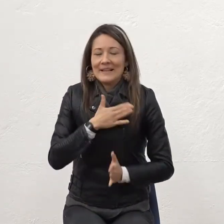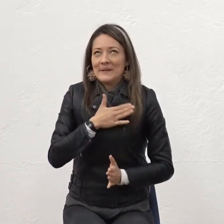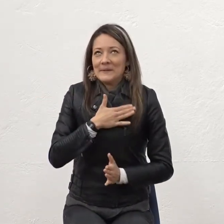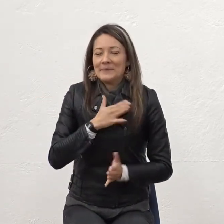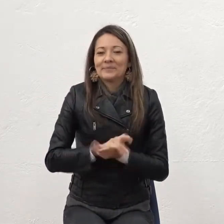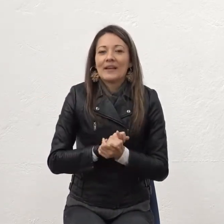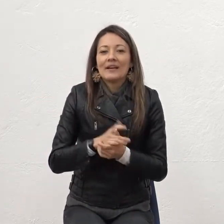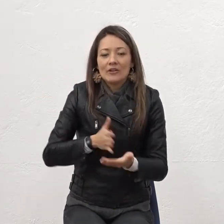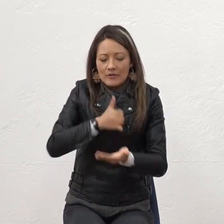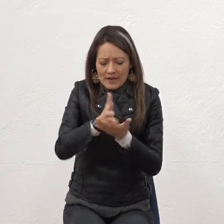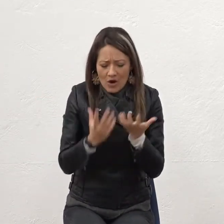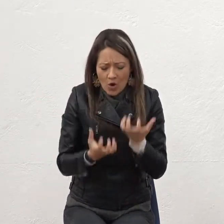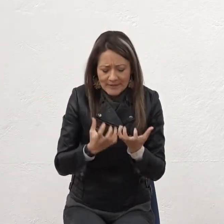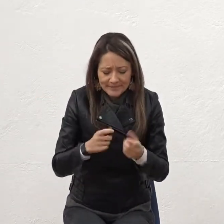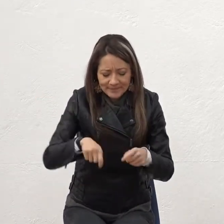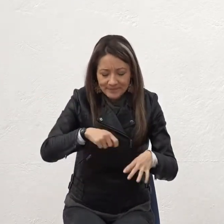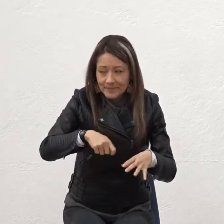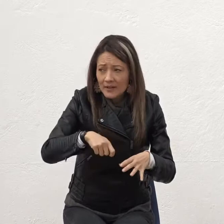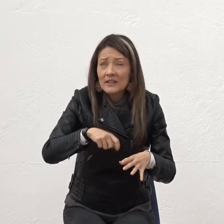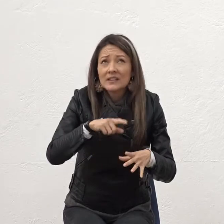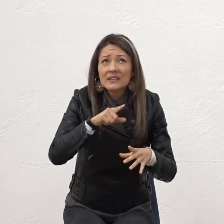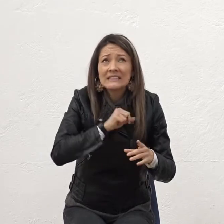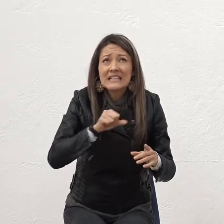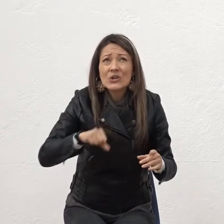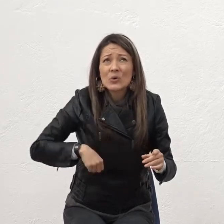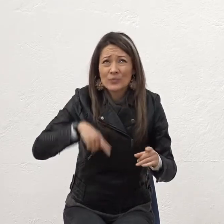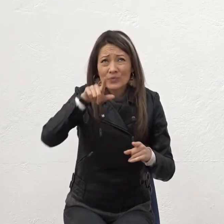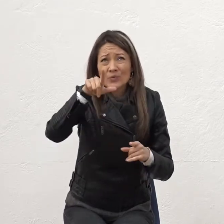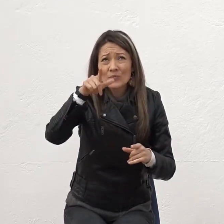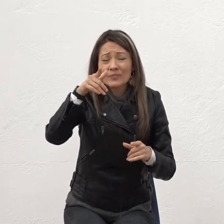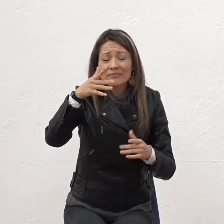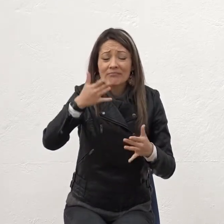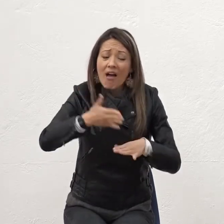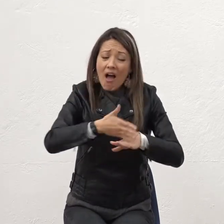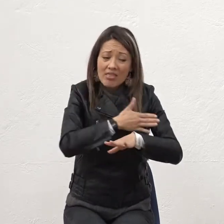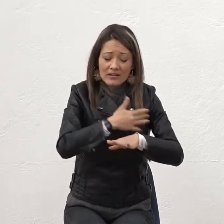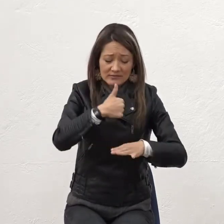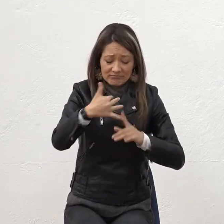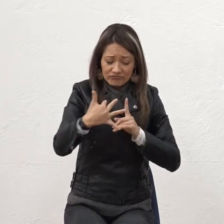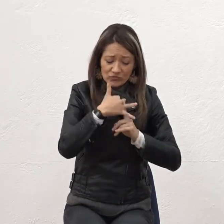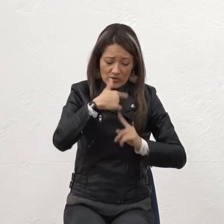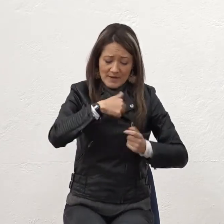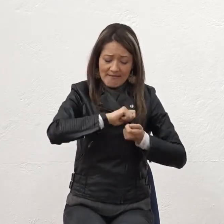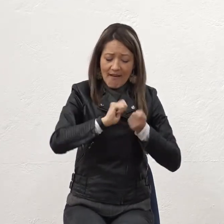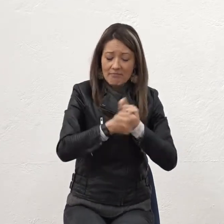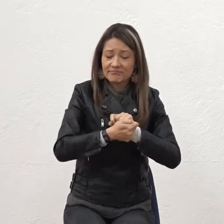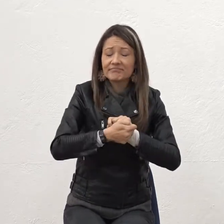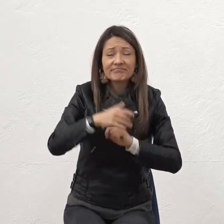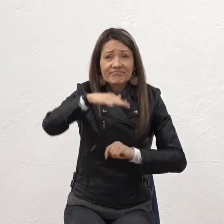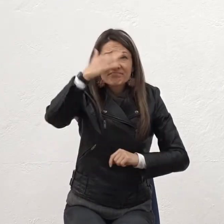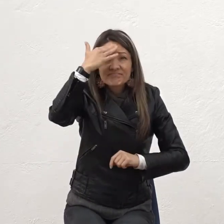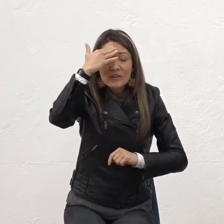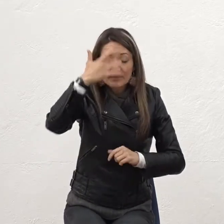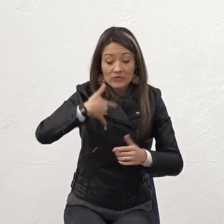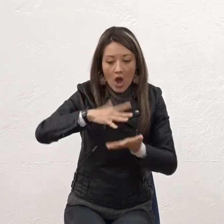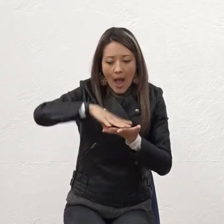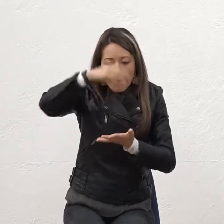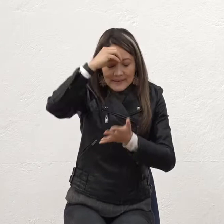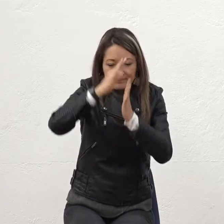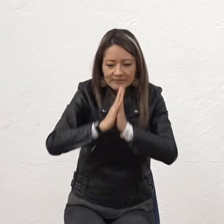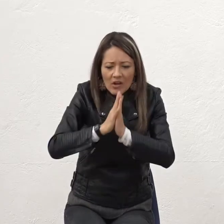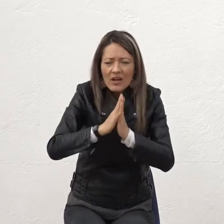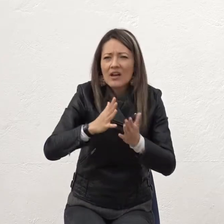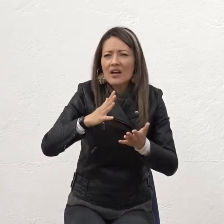a la cocina y oré y le dije: Señor, tú hiciste algo en mí, yo sé que hiciste algo en mí, porque aprendí a